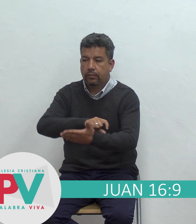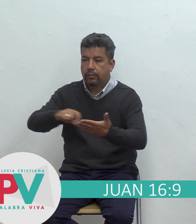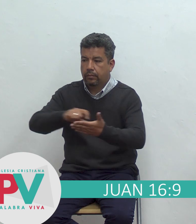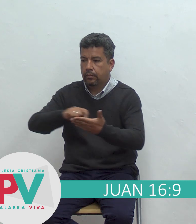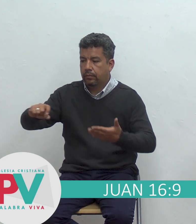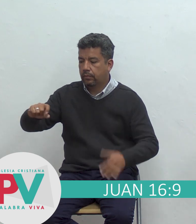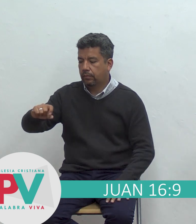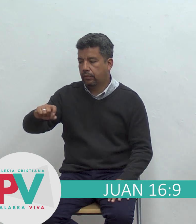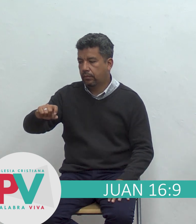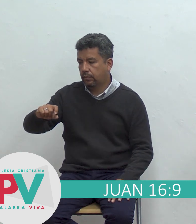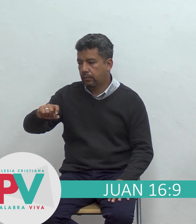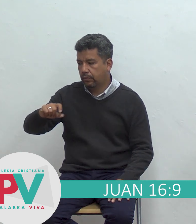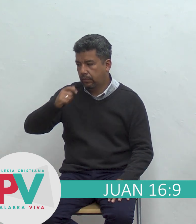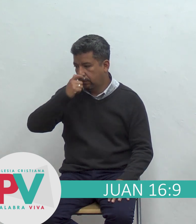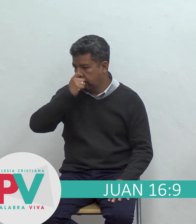Versículo